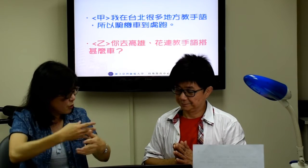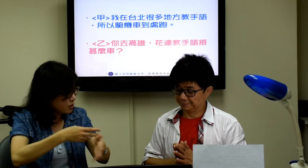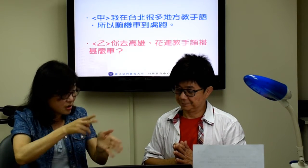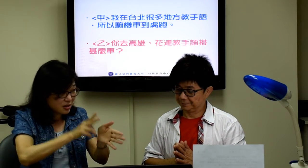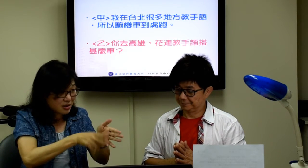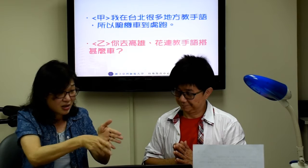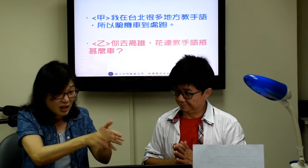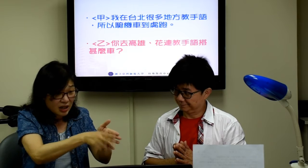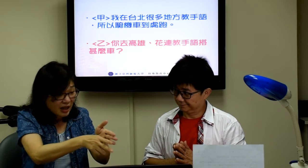是